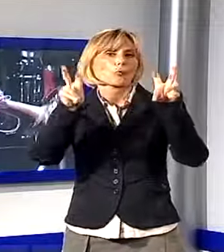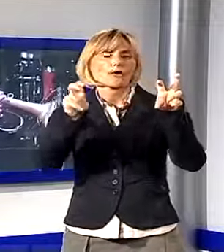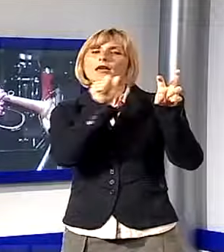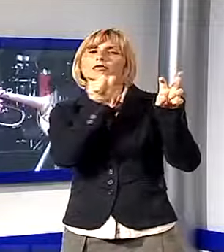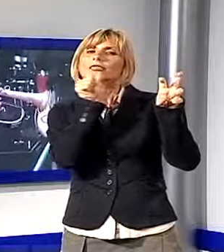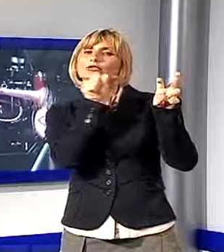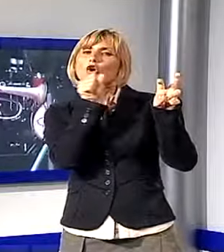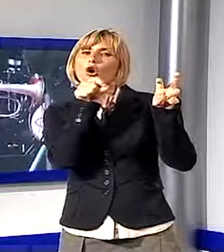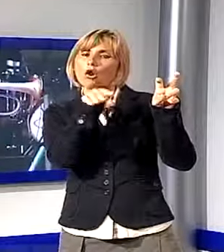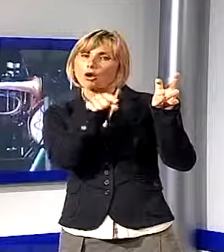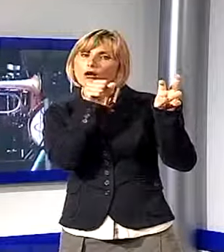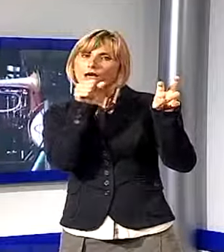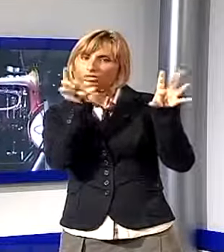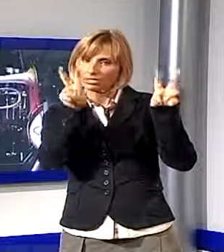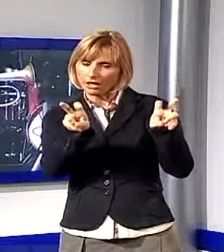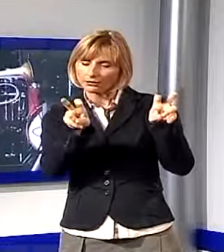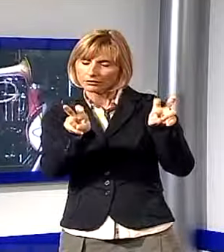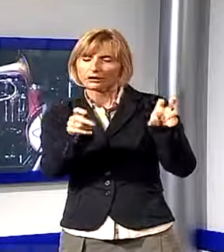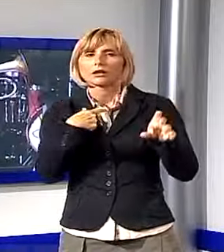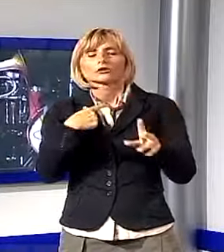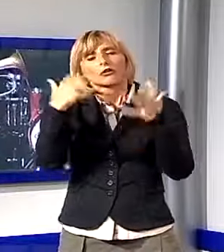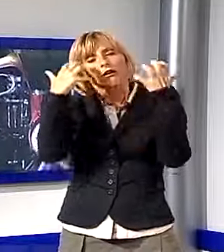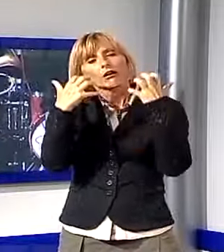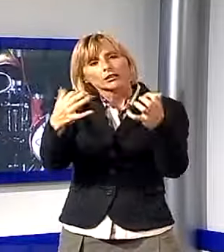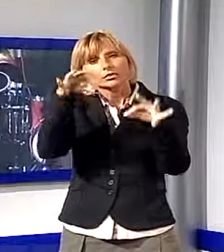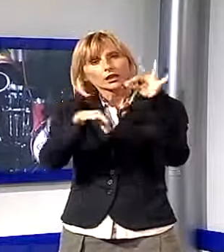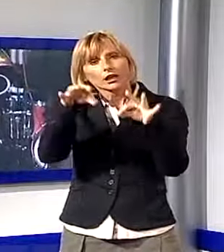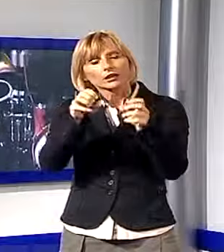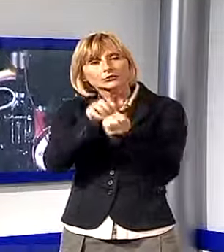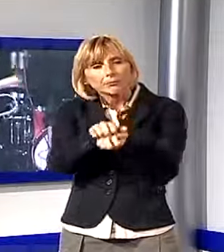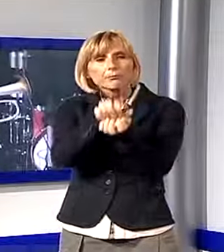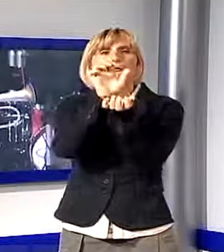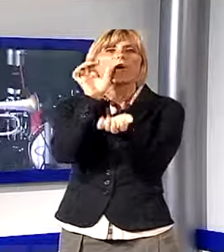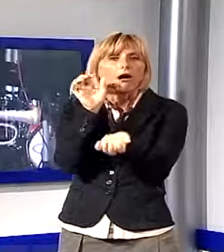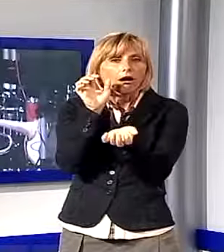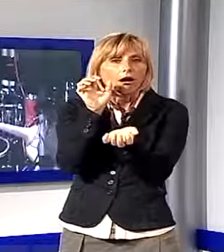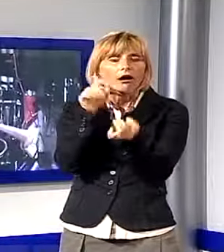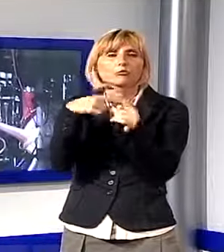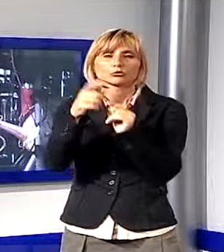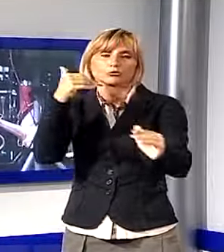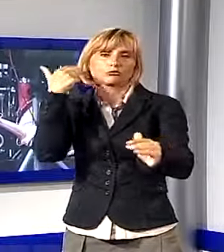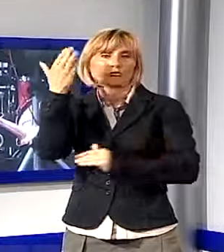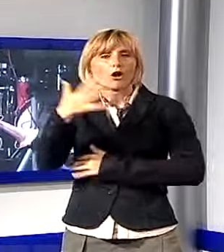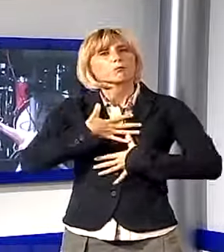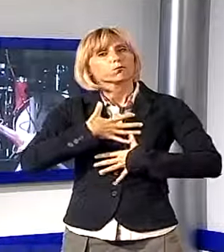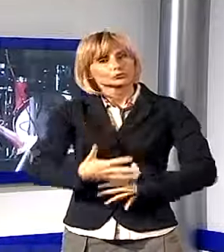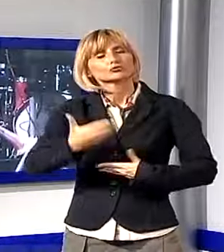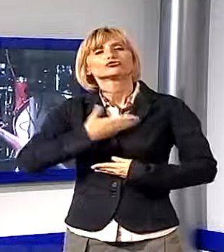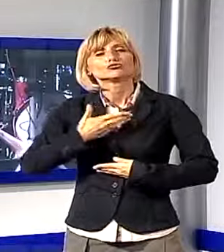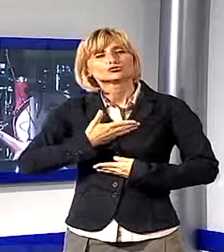gruppo, che ha incantato un teatro non solo completamente esaurito, ma anche pieno all'esterno di appassionati che si sono accontentati di